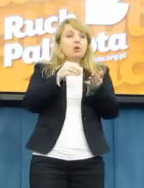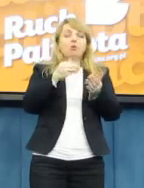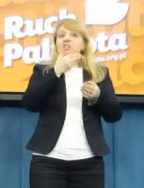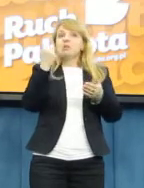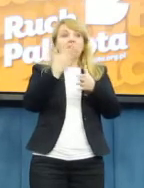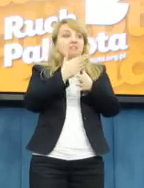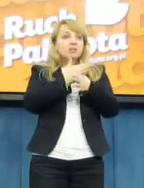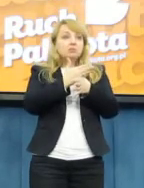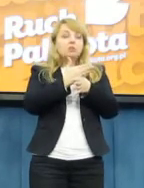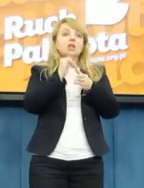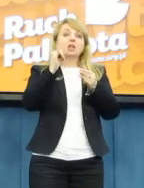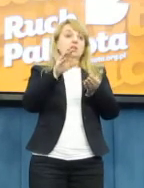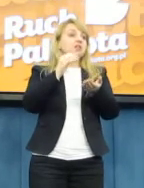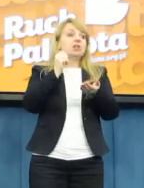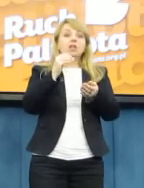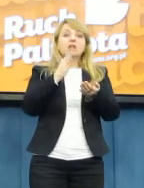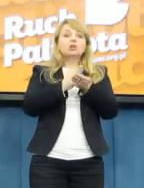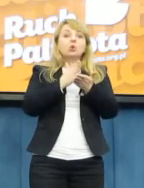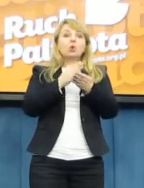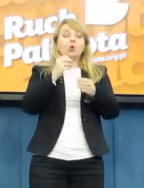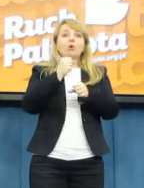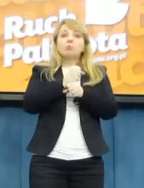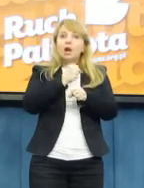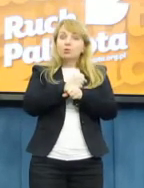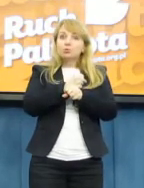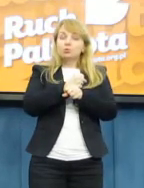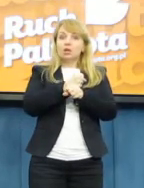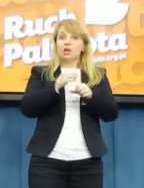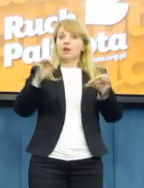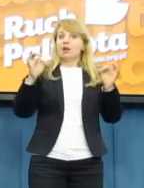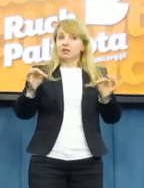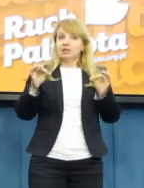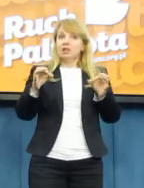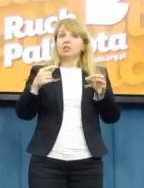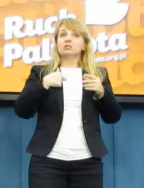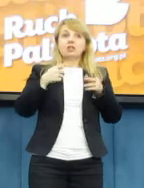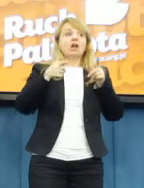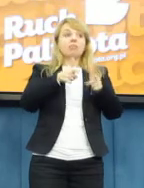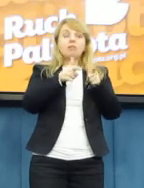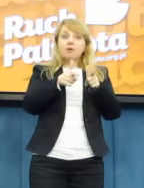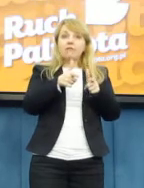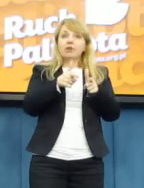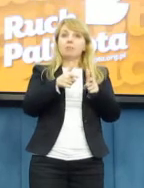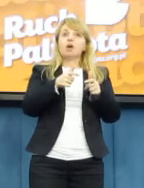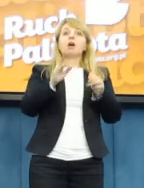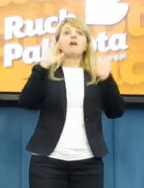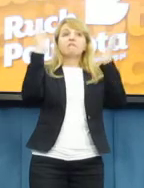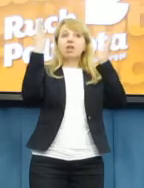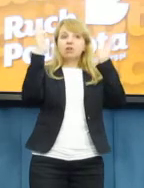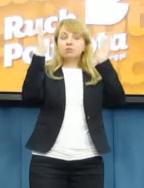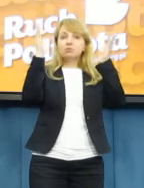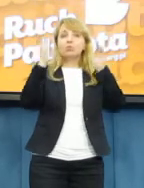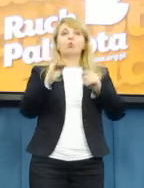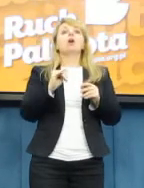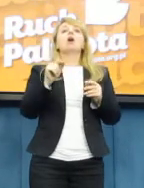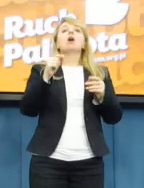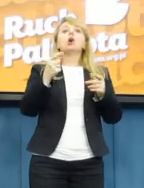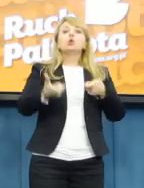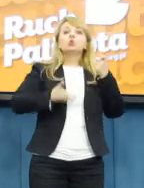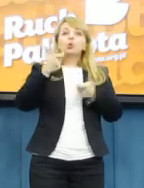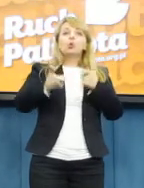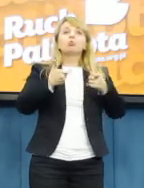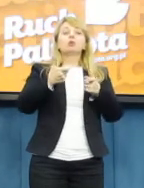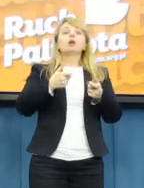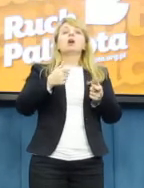raz gorąco Państwa namawiam do udziału w akcji. Nawet na Facebooku jest, powstało takie wydarzenie. Weź paragon